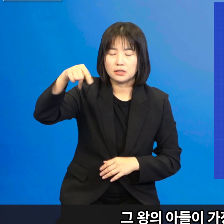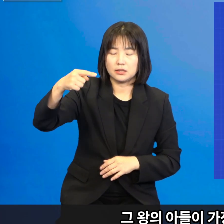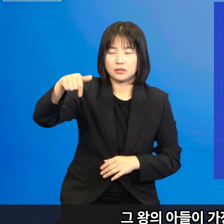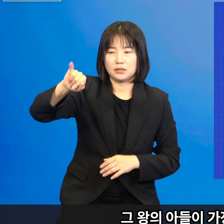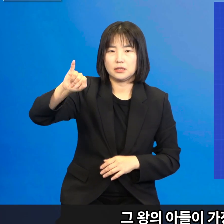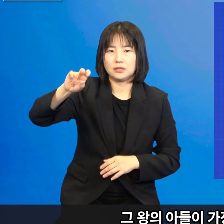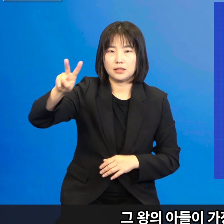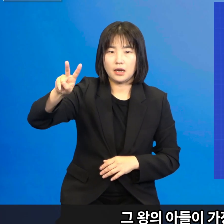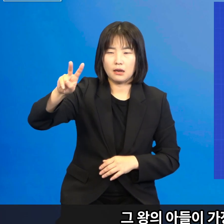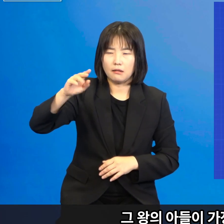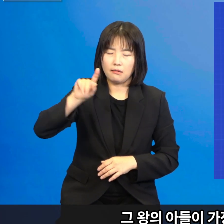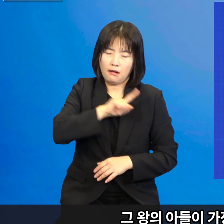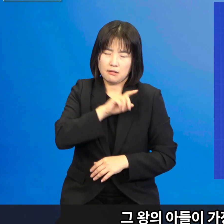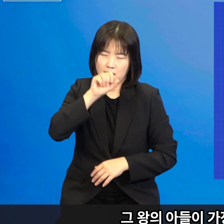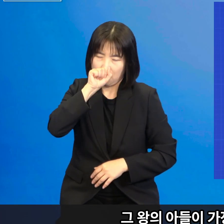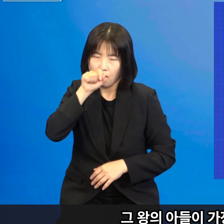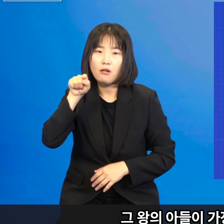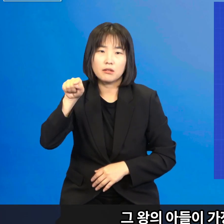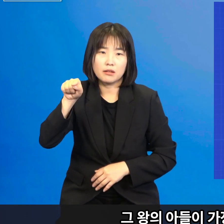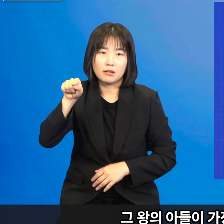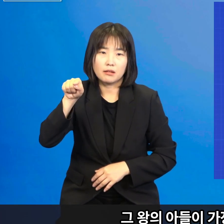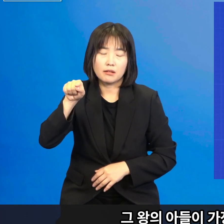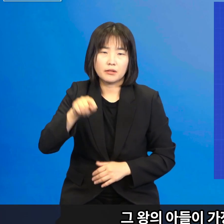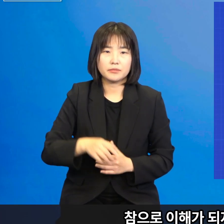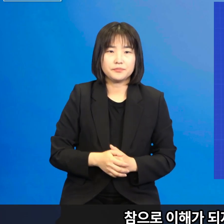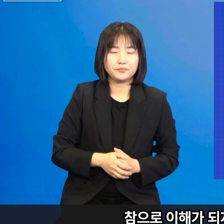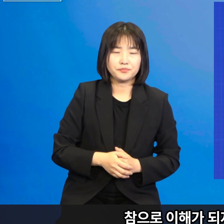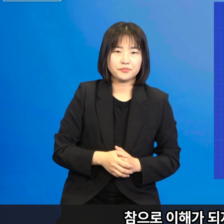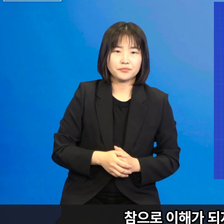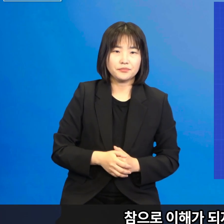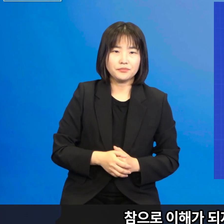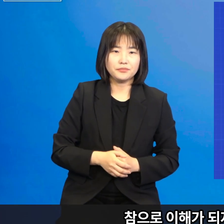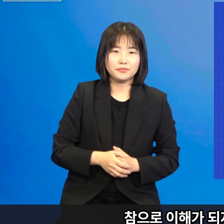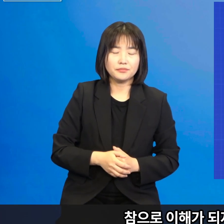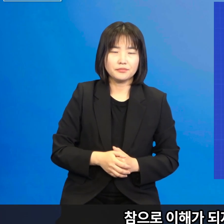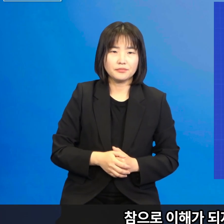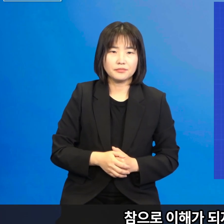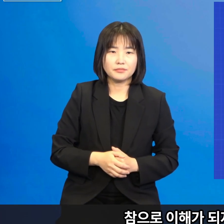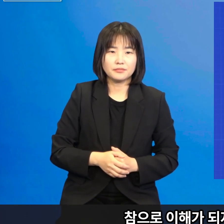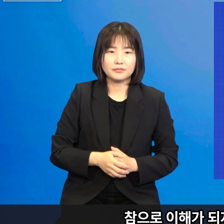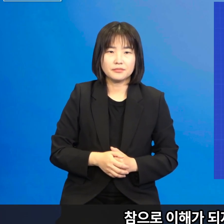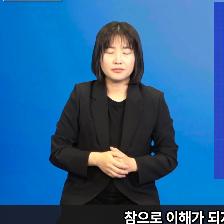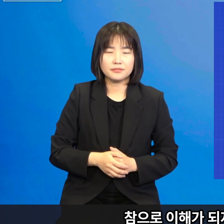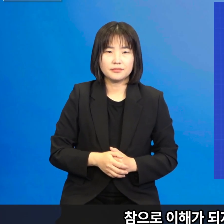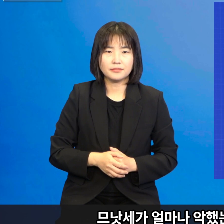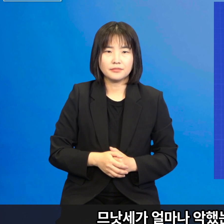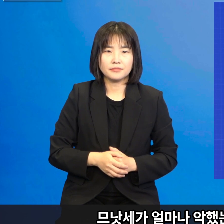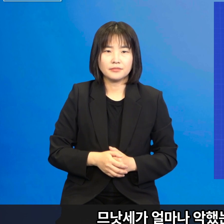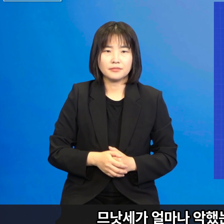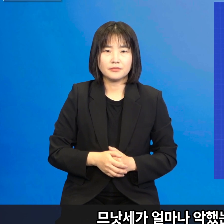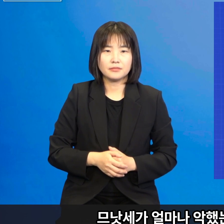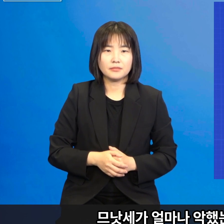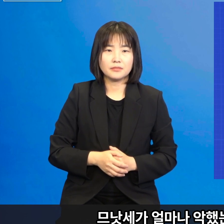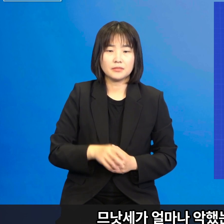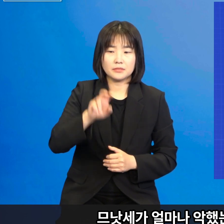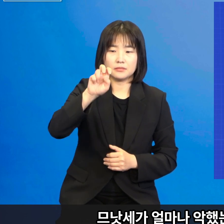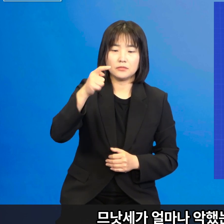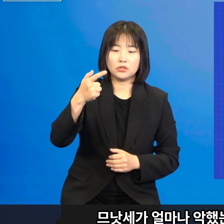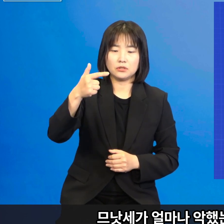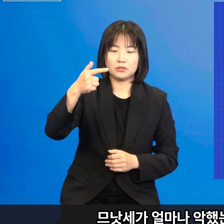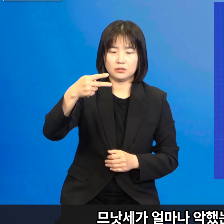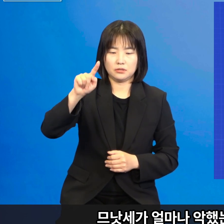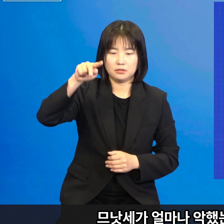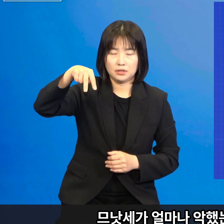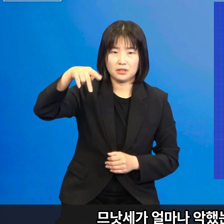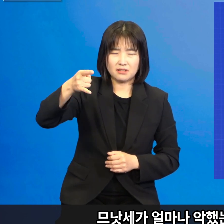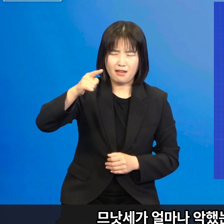그 왕의 아들이 가장 악한 왕이 되다니 참으로 이해가 되지 않는 부분이죠. 므낫세가 얼마나